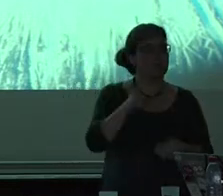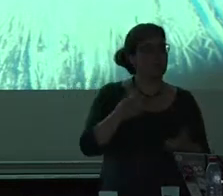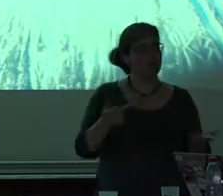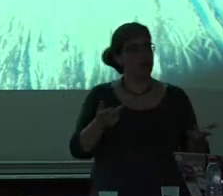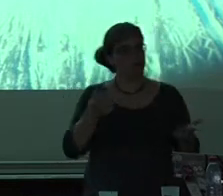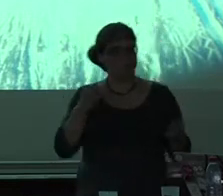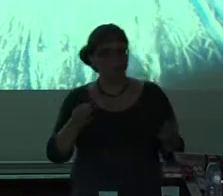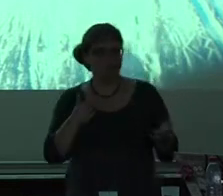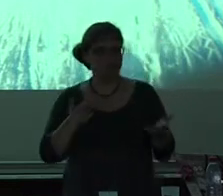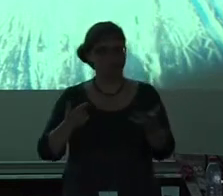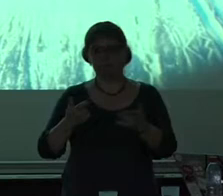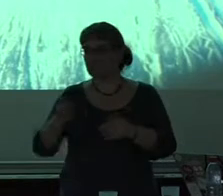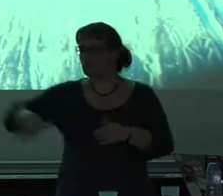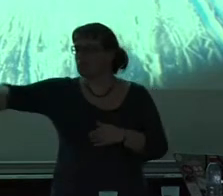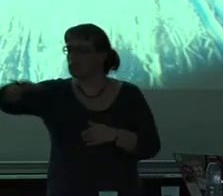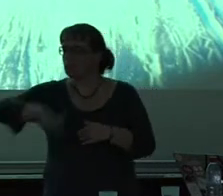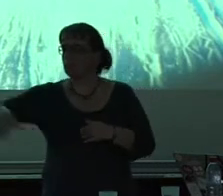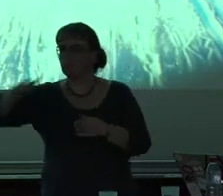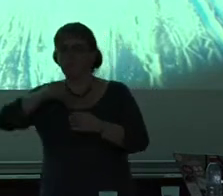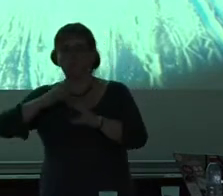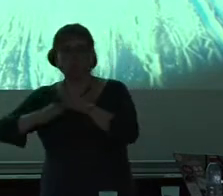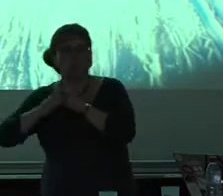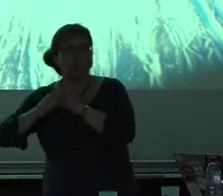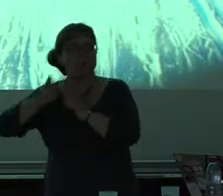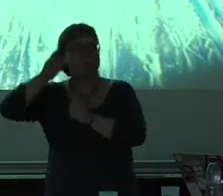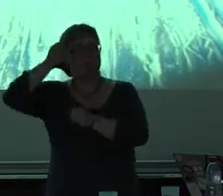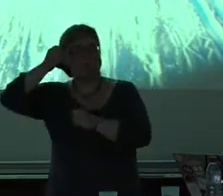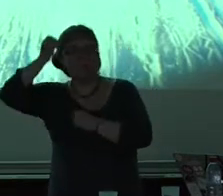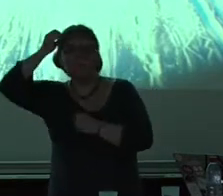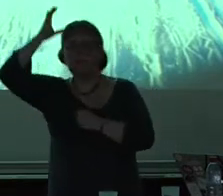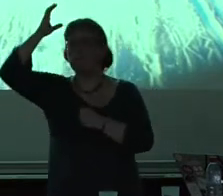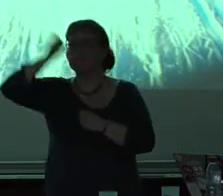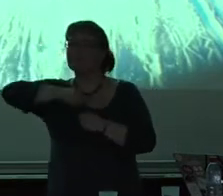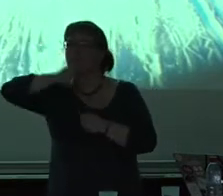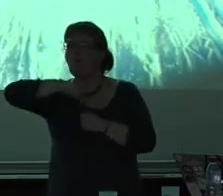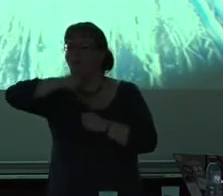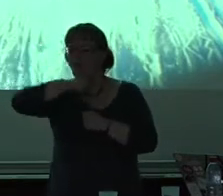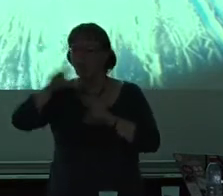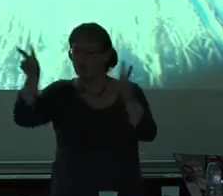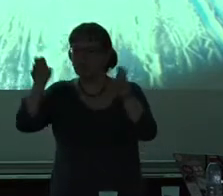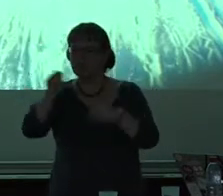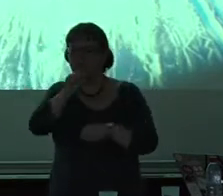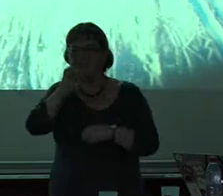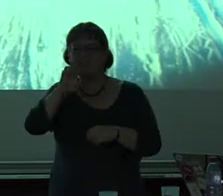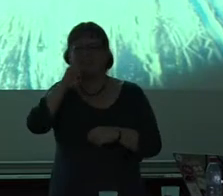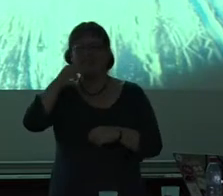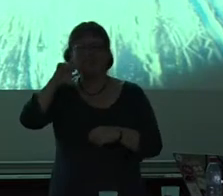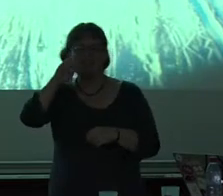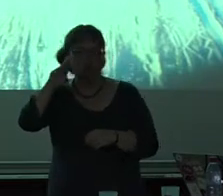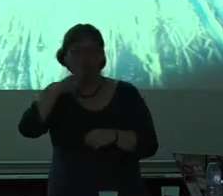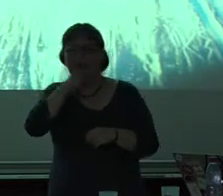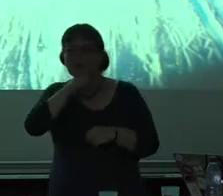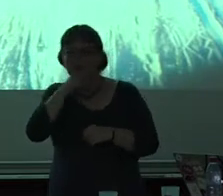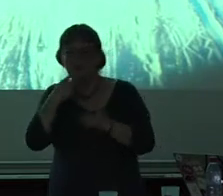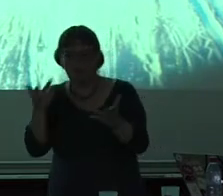marketeur senior ?» ou « Qu'est-ce qu'un communicant senior ?» ben, en fait, il n'y en a pas beaucoup. Par contre, si vous cherchez sur Google, sur Bing ou sur n'importe quel autre